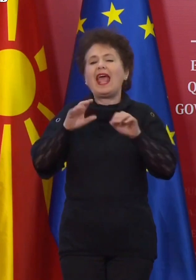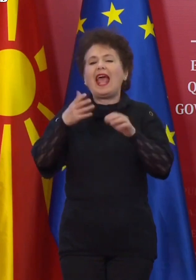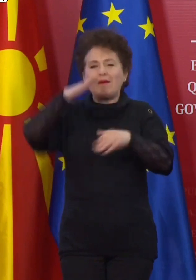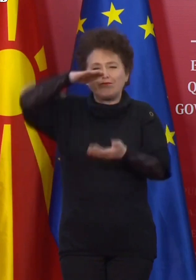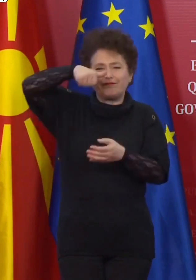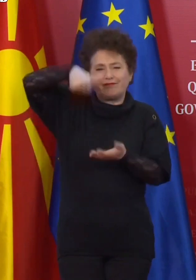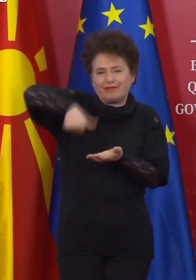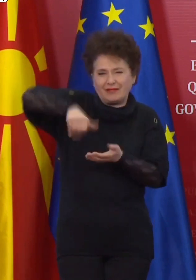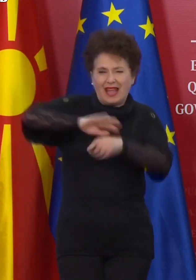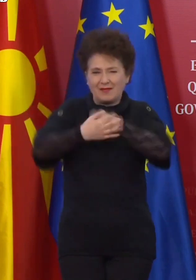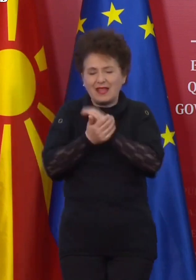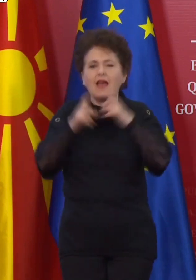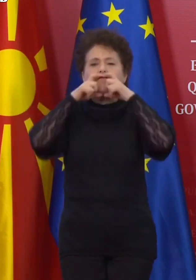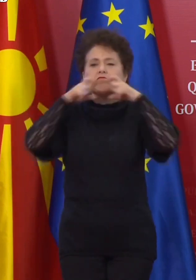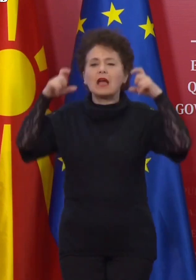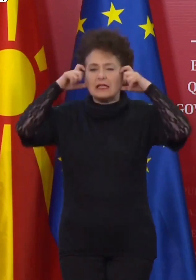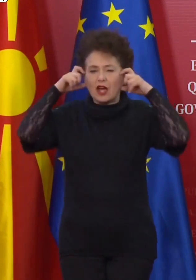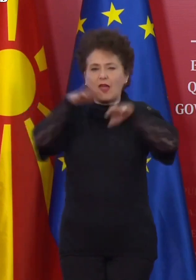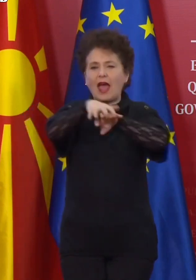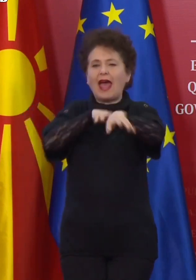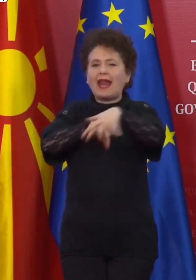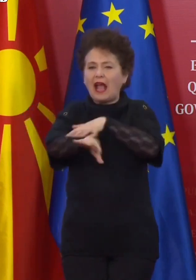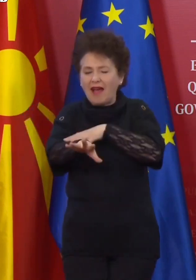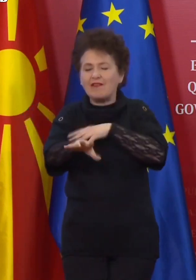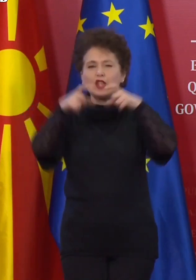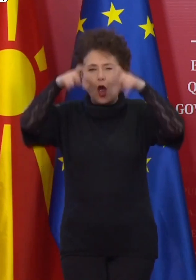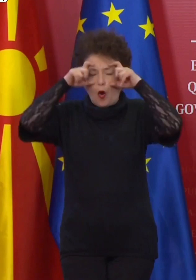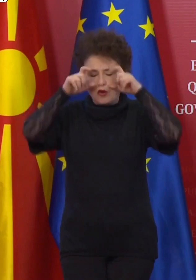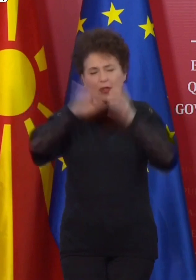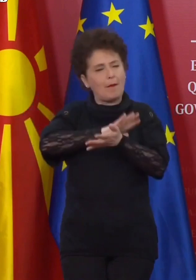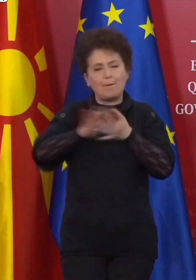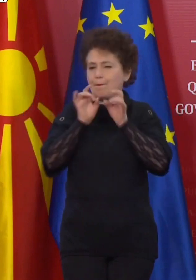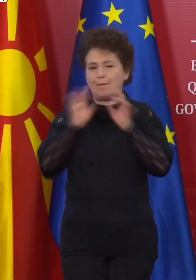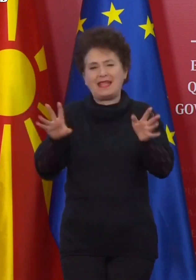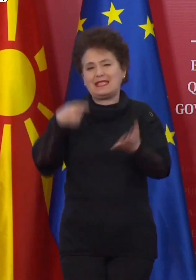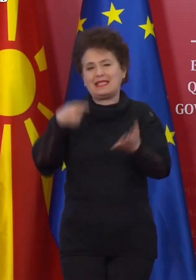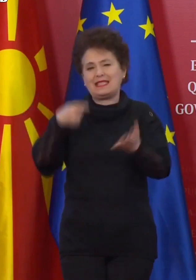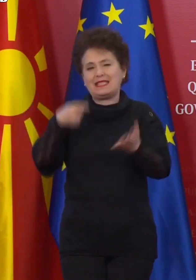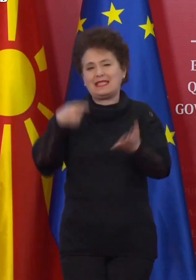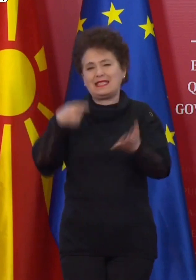дезинфекција, заштитни маски и ракавици, заштитни очила и медицинска опрема.